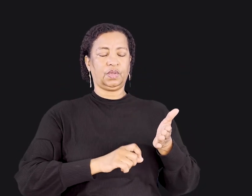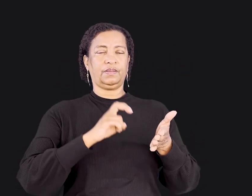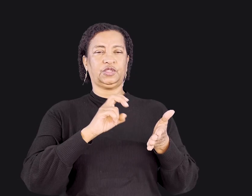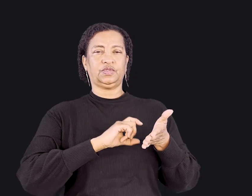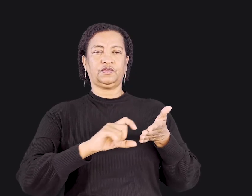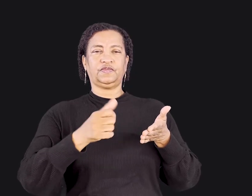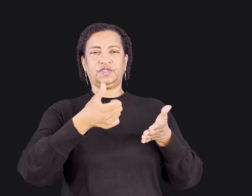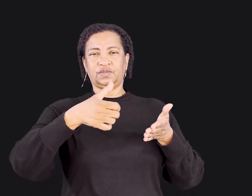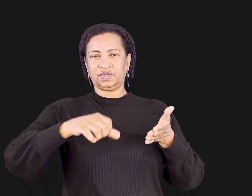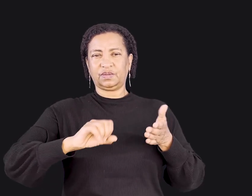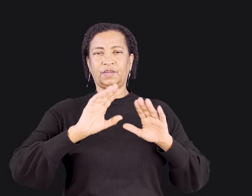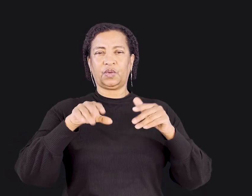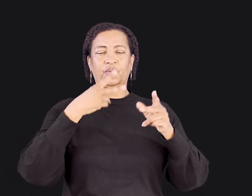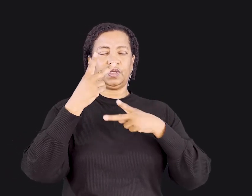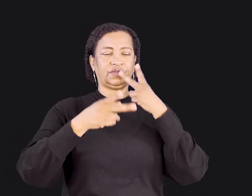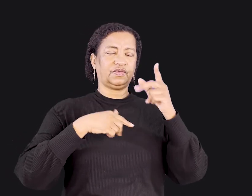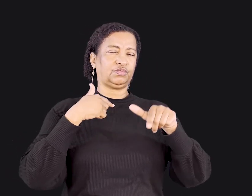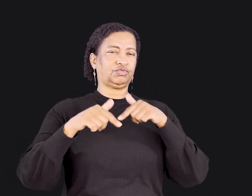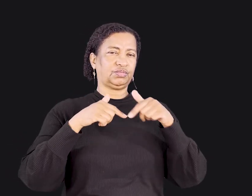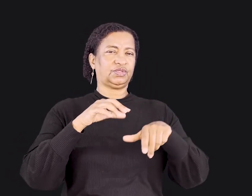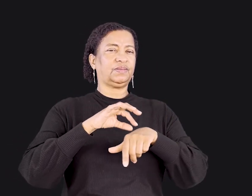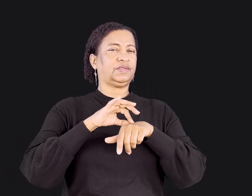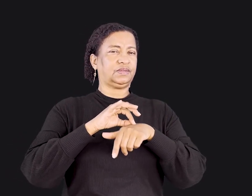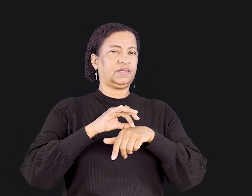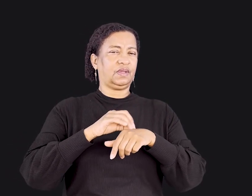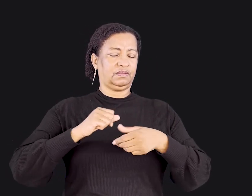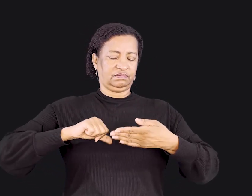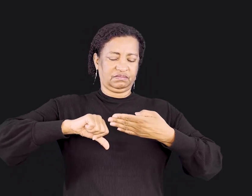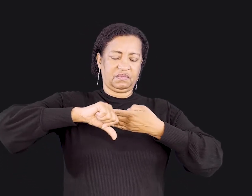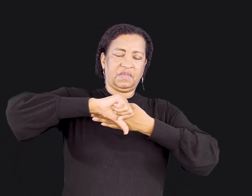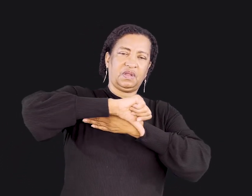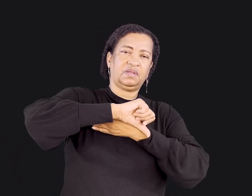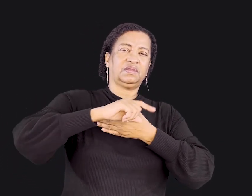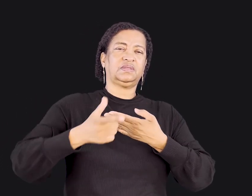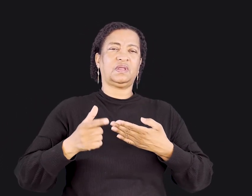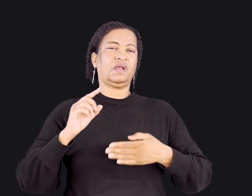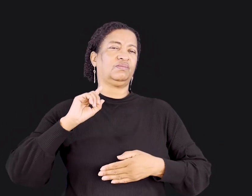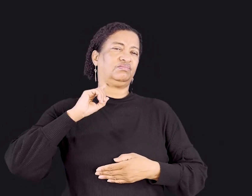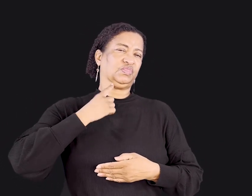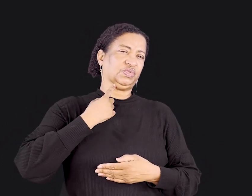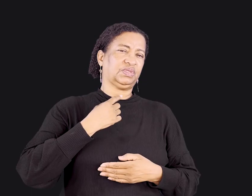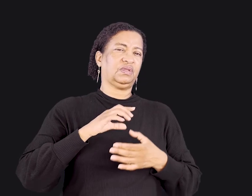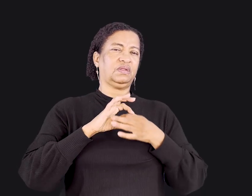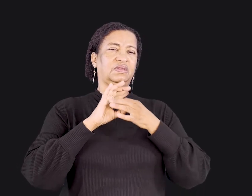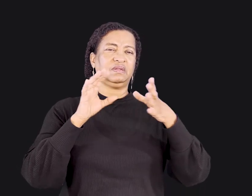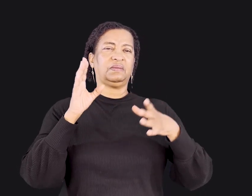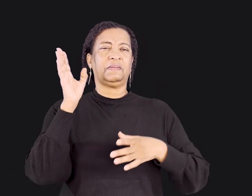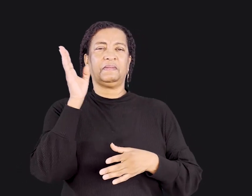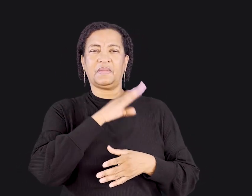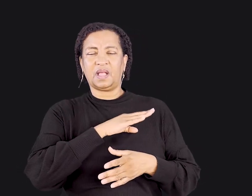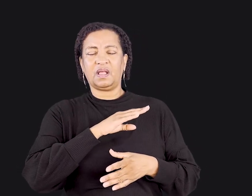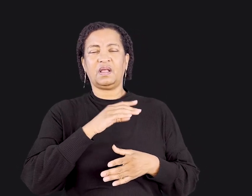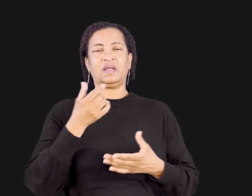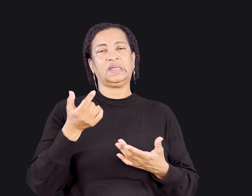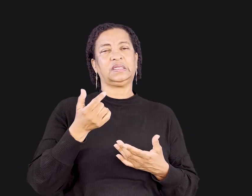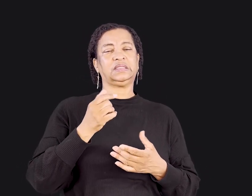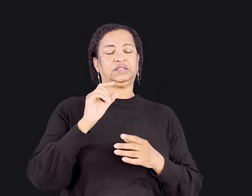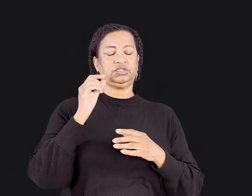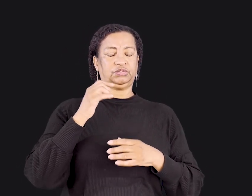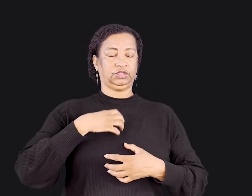falou sobre as obras da carne: imoralidade sexual, impureza e libertinagem, idolatria, ira,